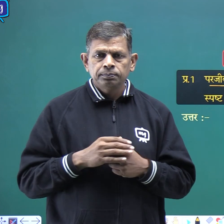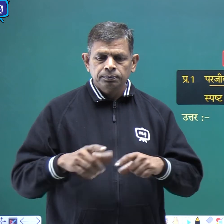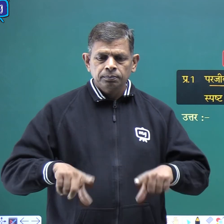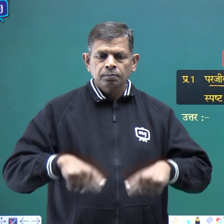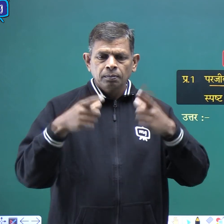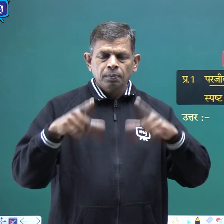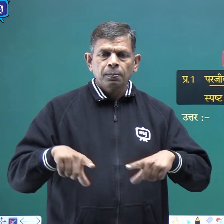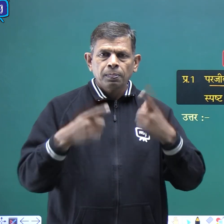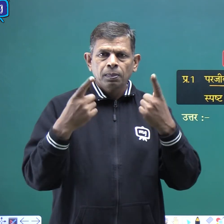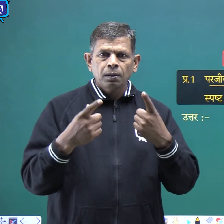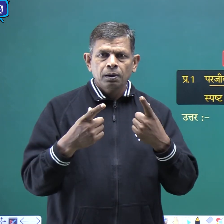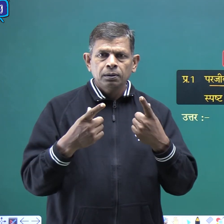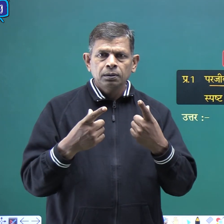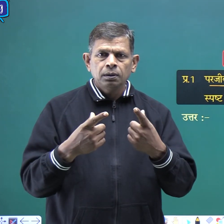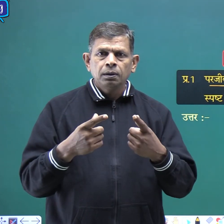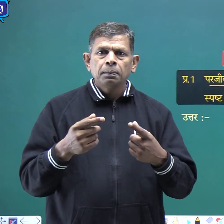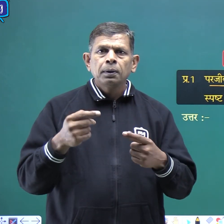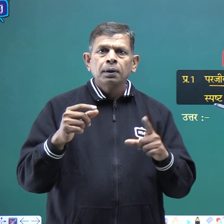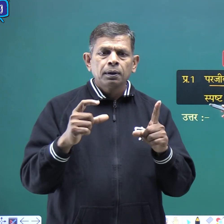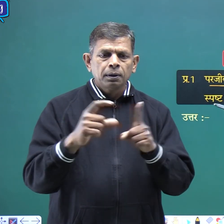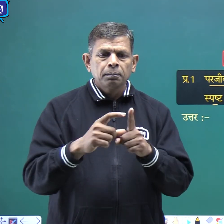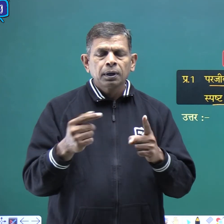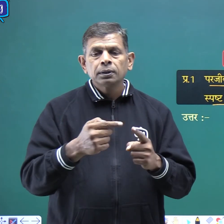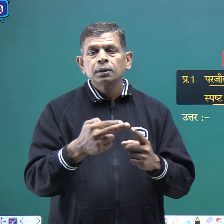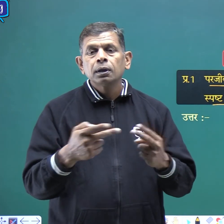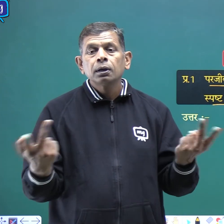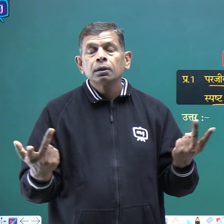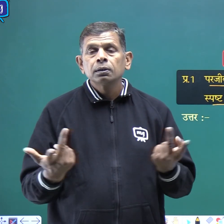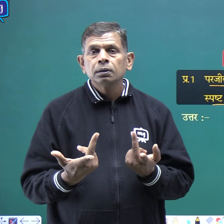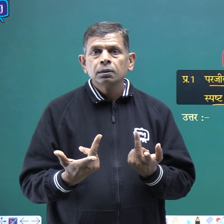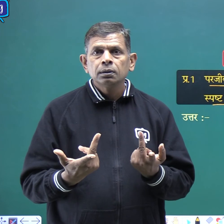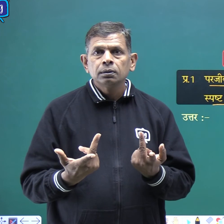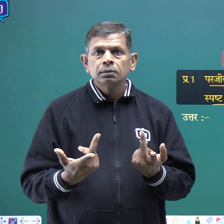पादपों में अंतर स्पष्ट कीजिए।